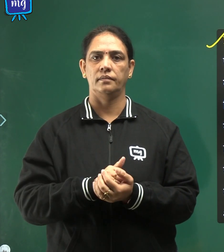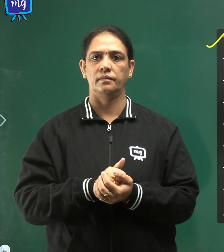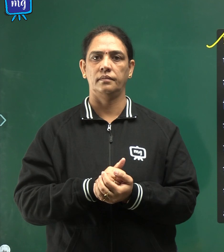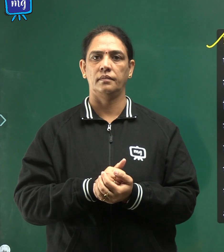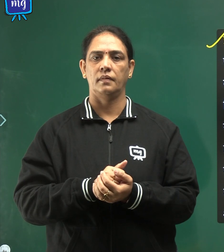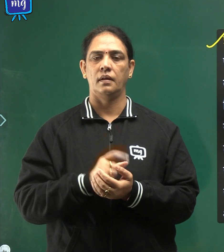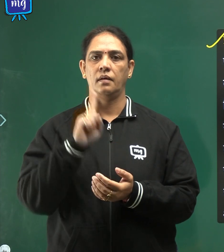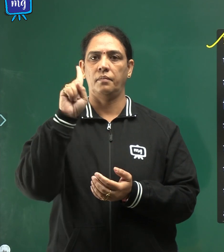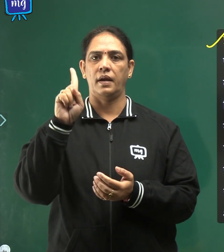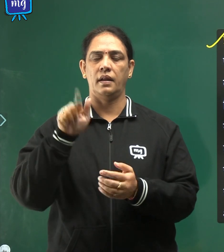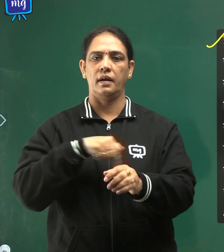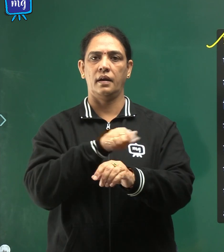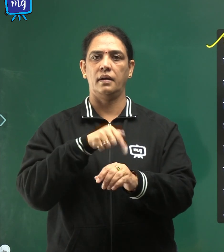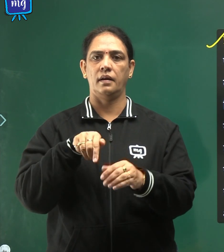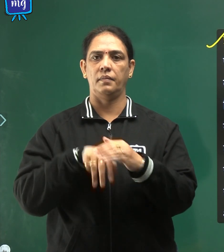पहले घंटे में